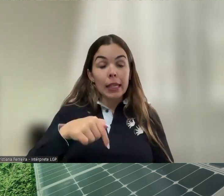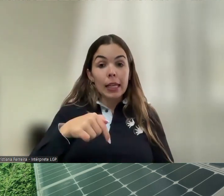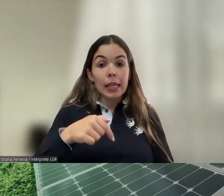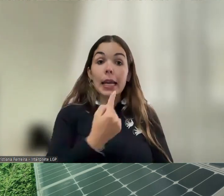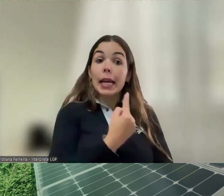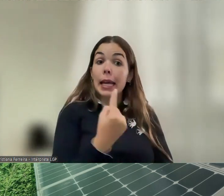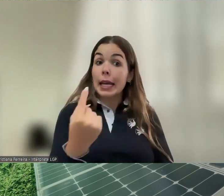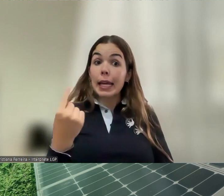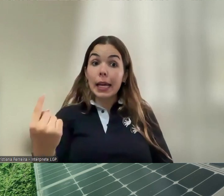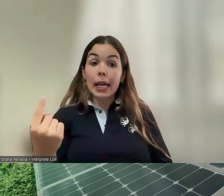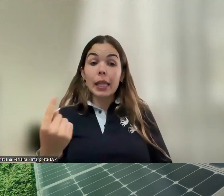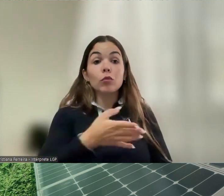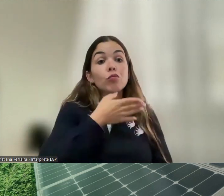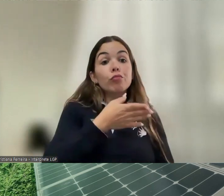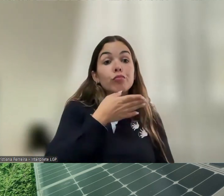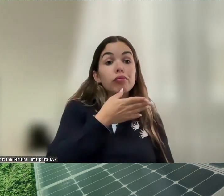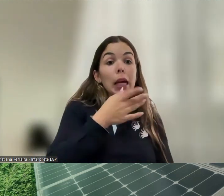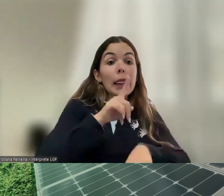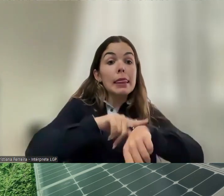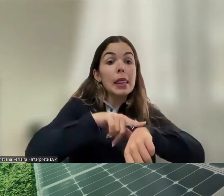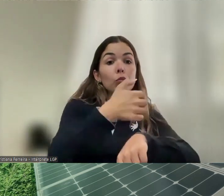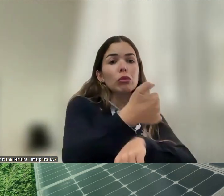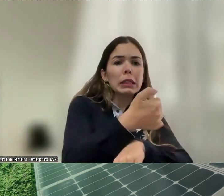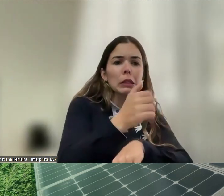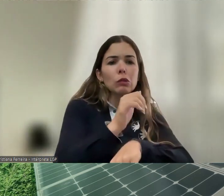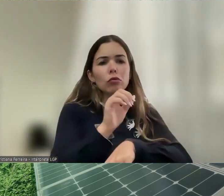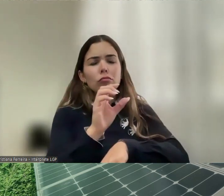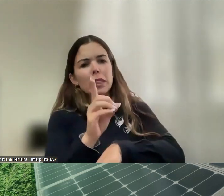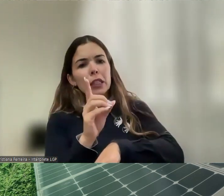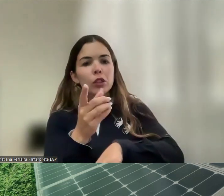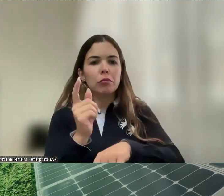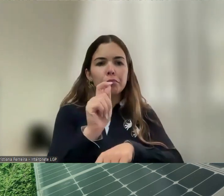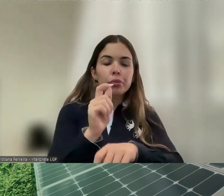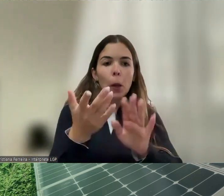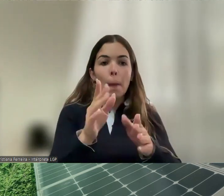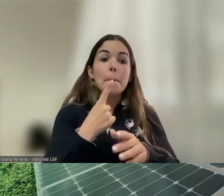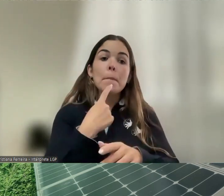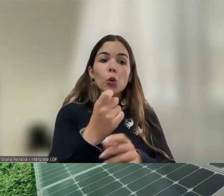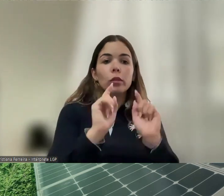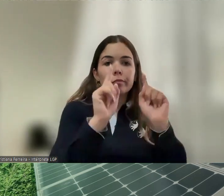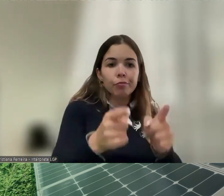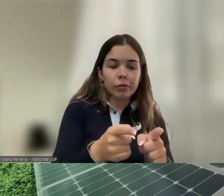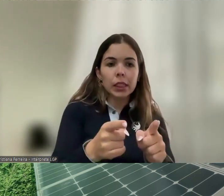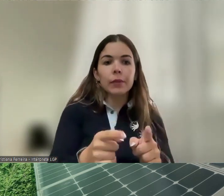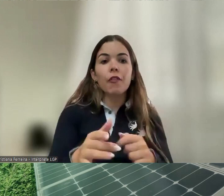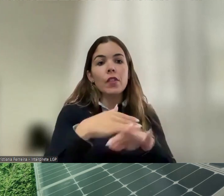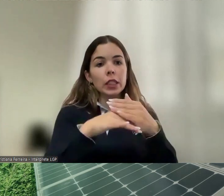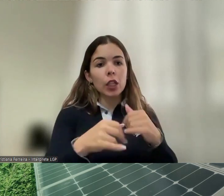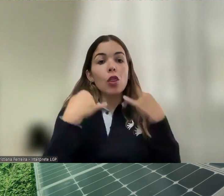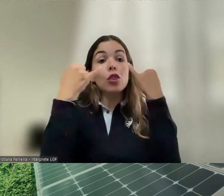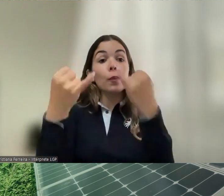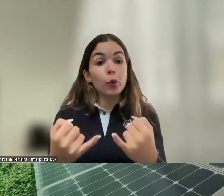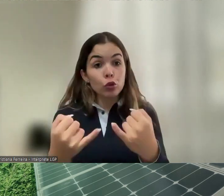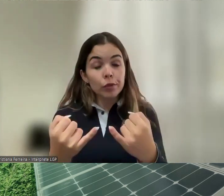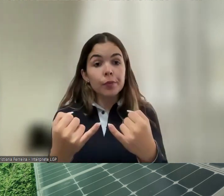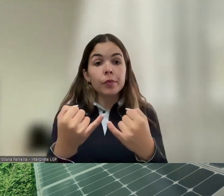terá 5 a 7 minutos para responder aqui a uma pergunta comum inicial que eu lhes vou colocar, e depois